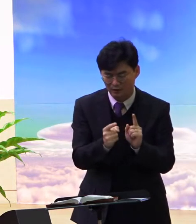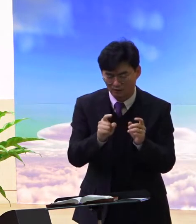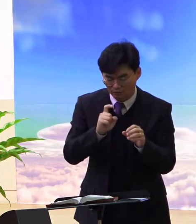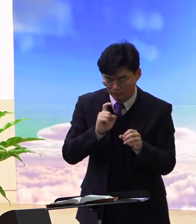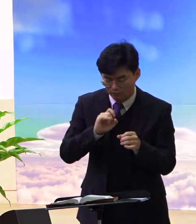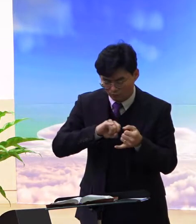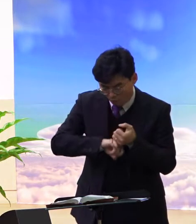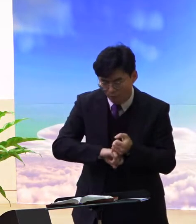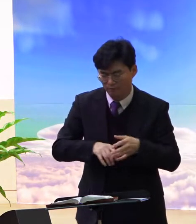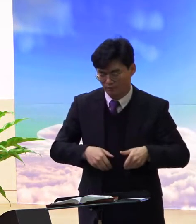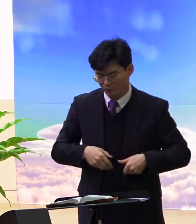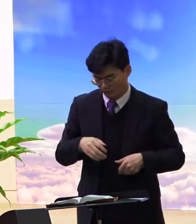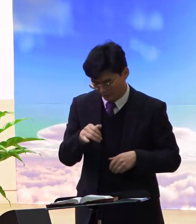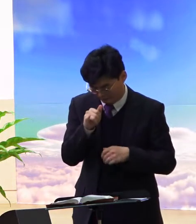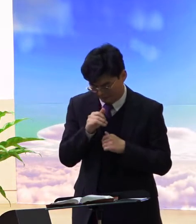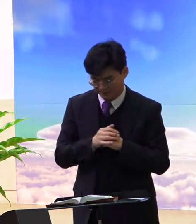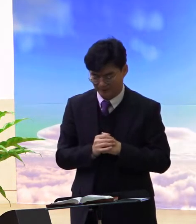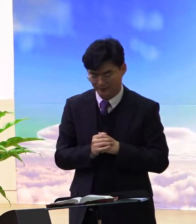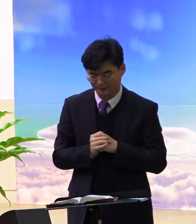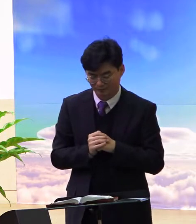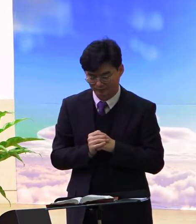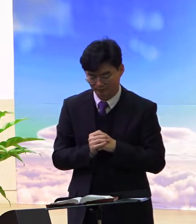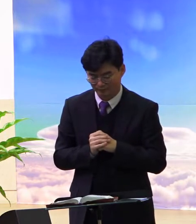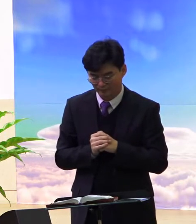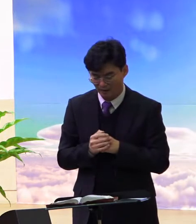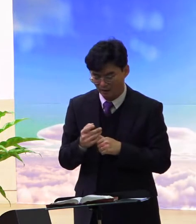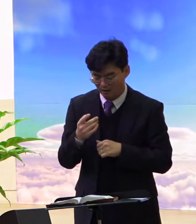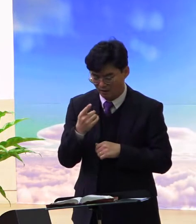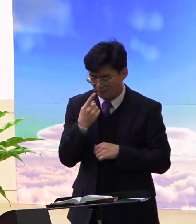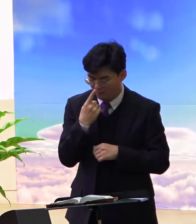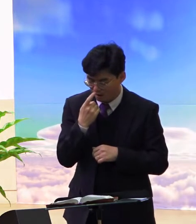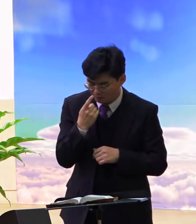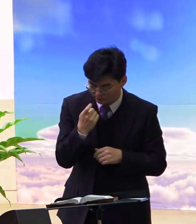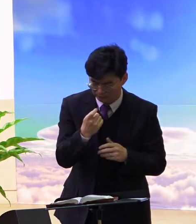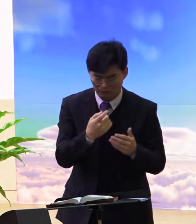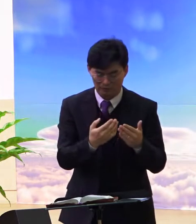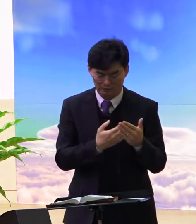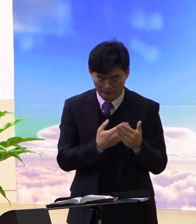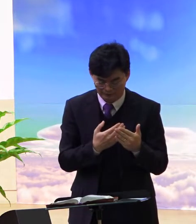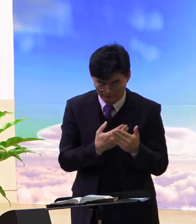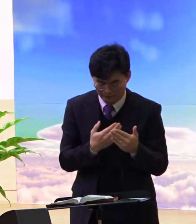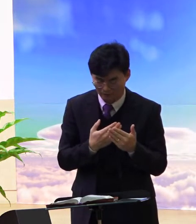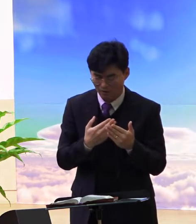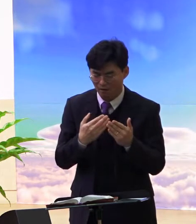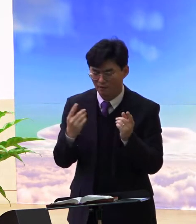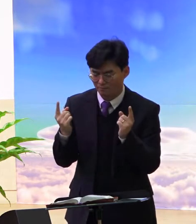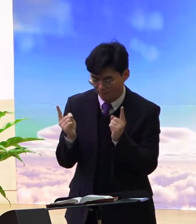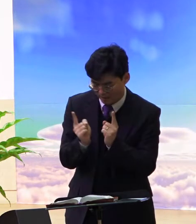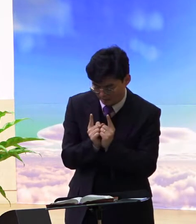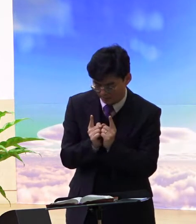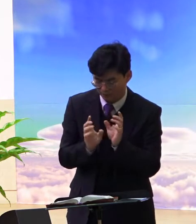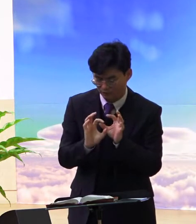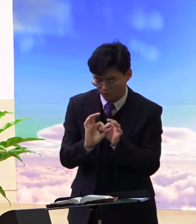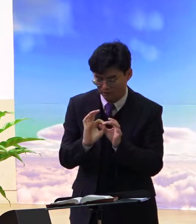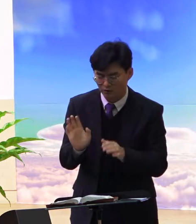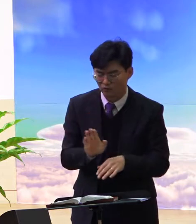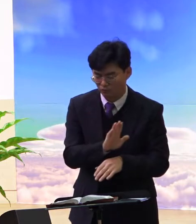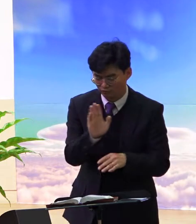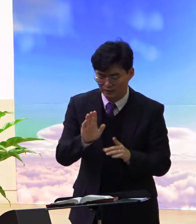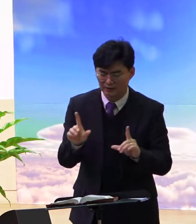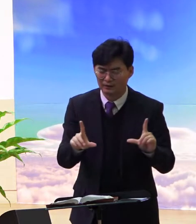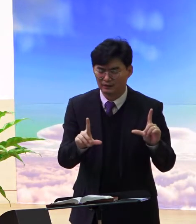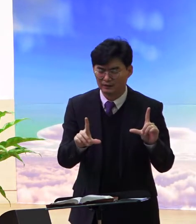많이 해도 많은 것이 아니라고 합니다. 멋지고 설레는 만남을 통해 우리 삶의 질이 높아지며